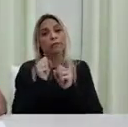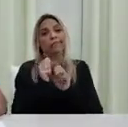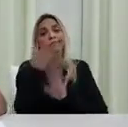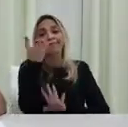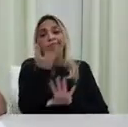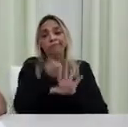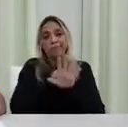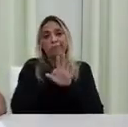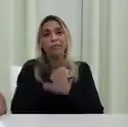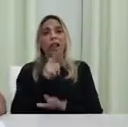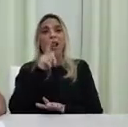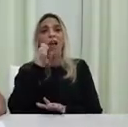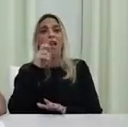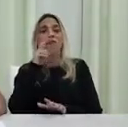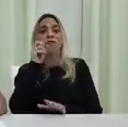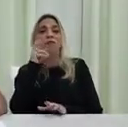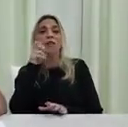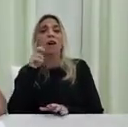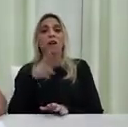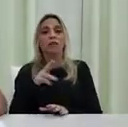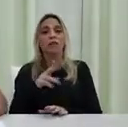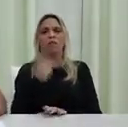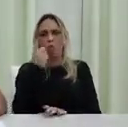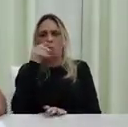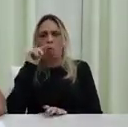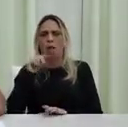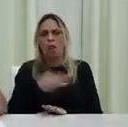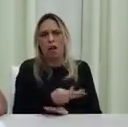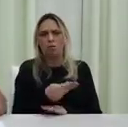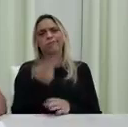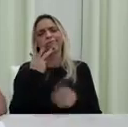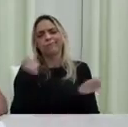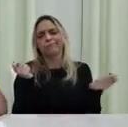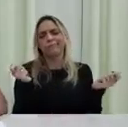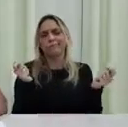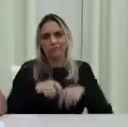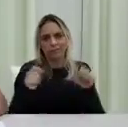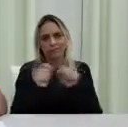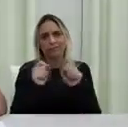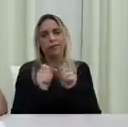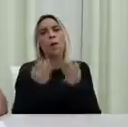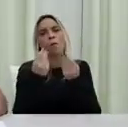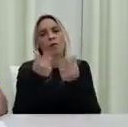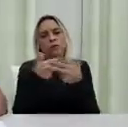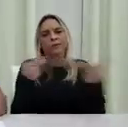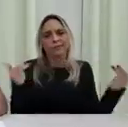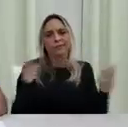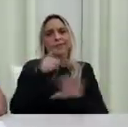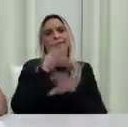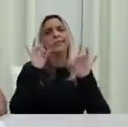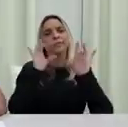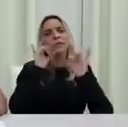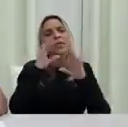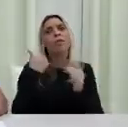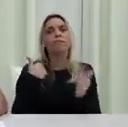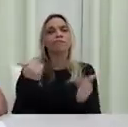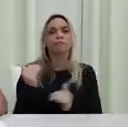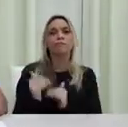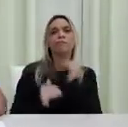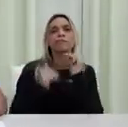beneficiados da Lei Rouanet. E com 1 milhão de reais, com todo respeito, né, dá para fazer muita coisa, em especial